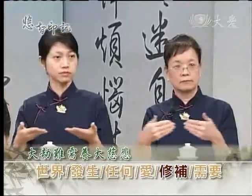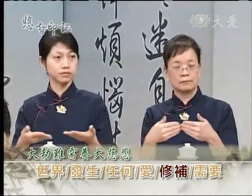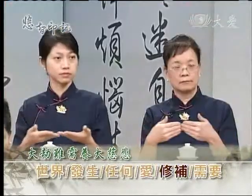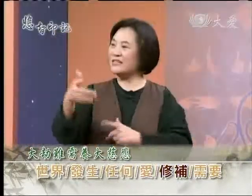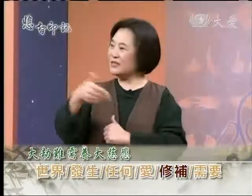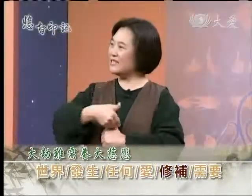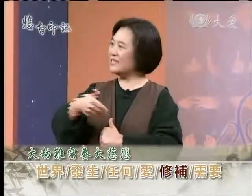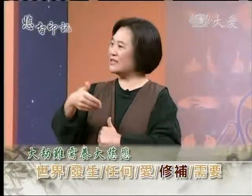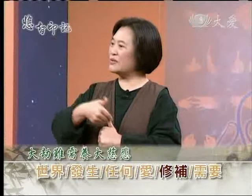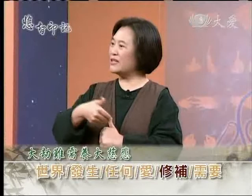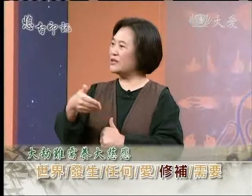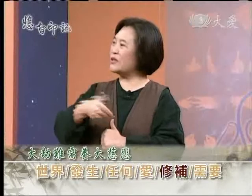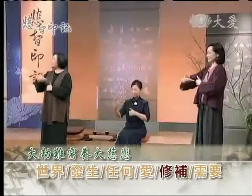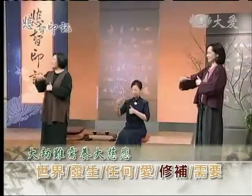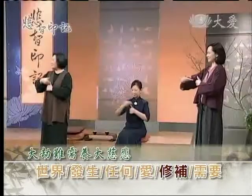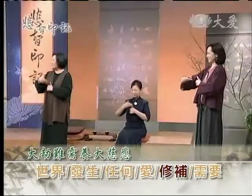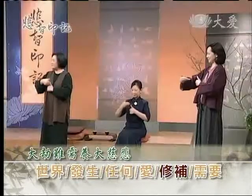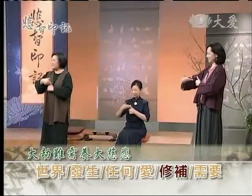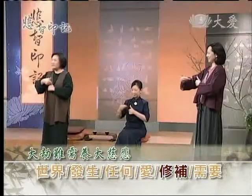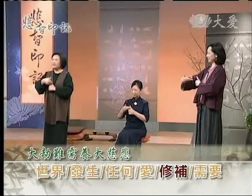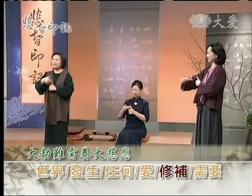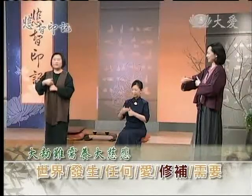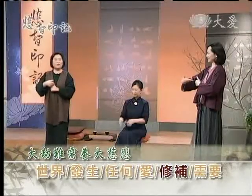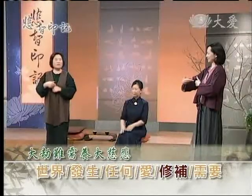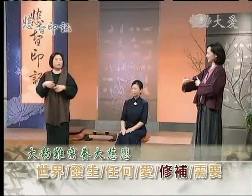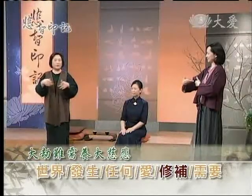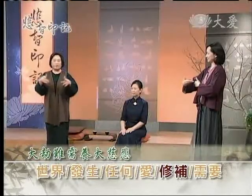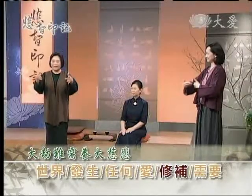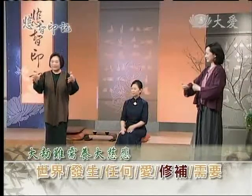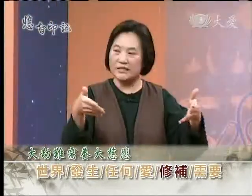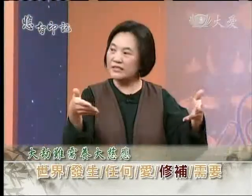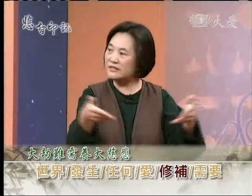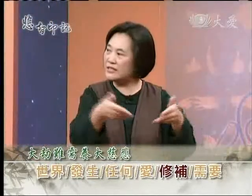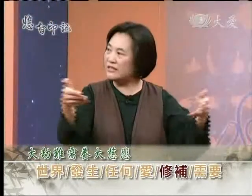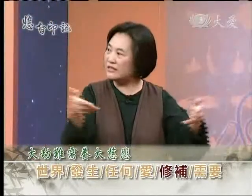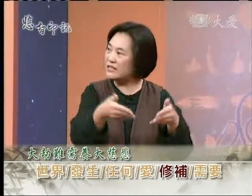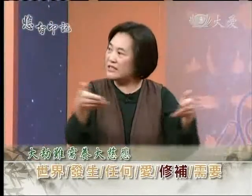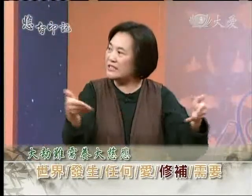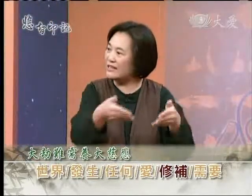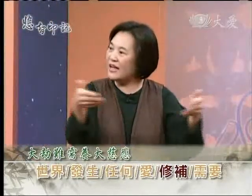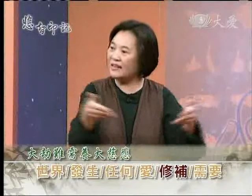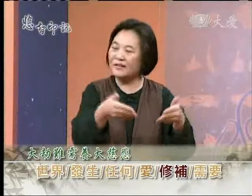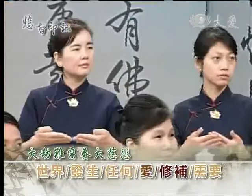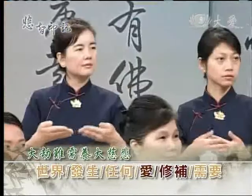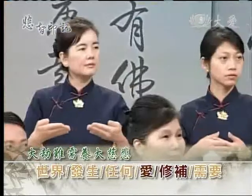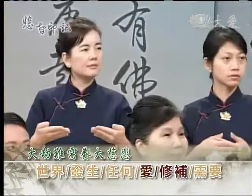我们刚刚是用这个是说要修养自己， 对。 那这边是说要把这个世界的这些劫难，就要用